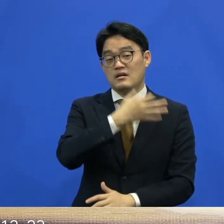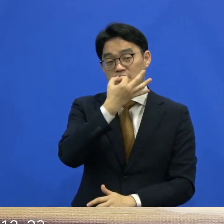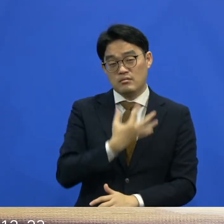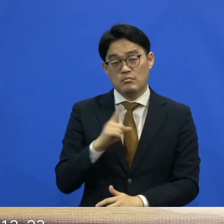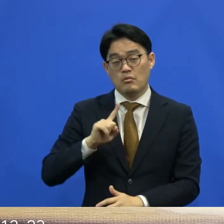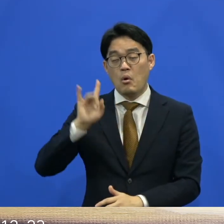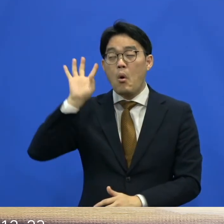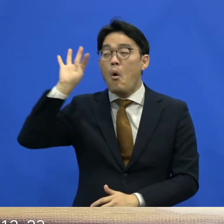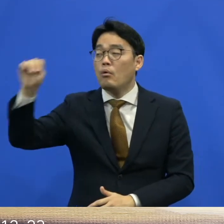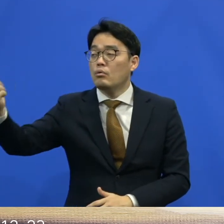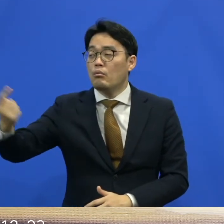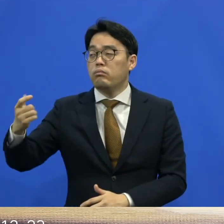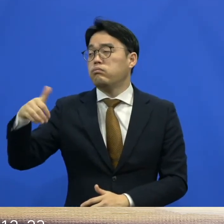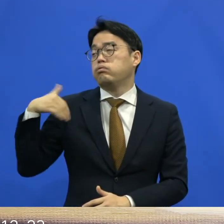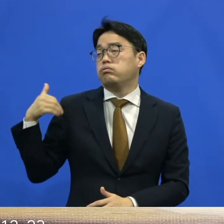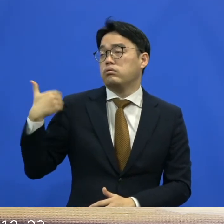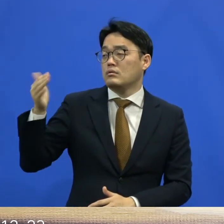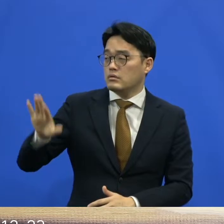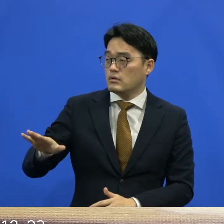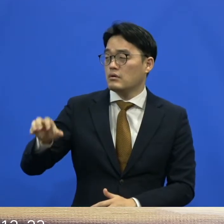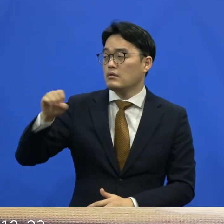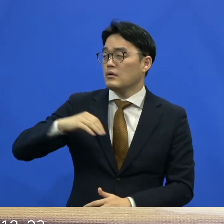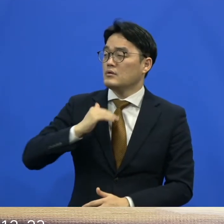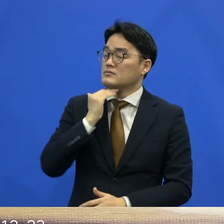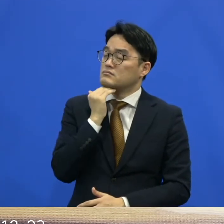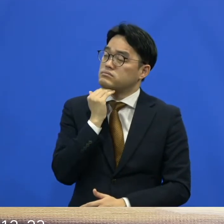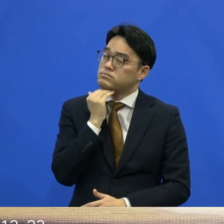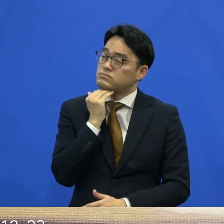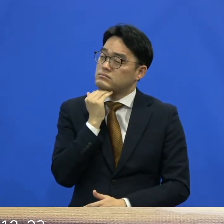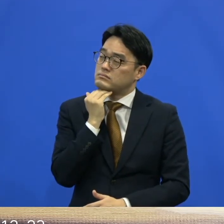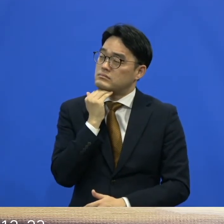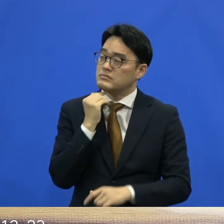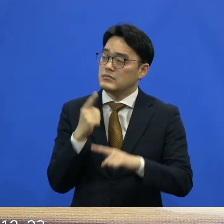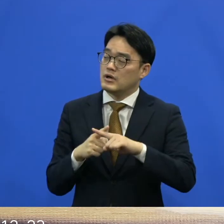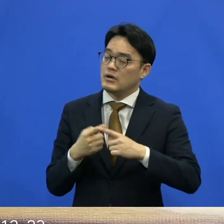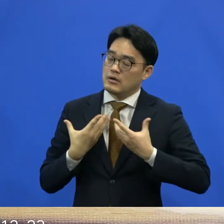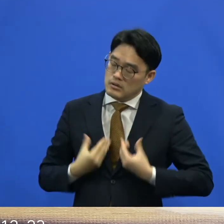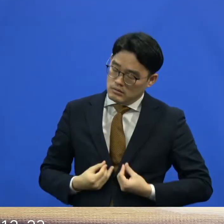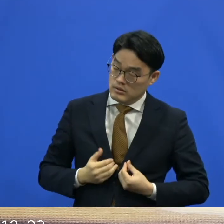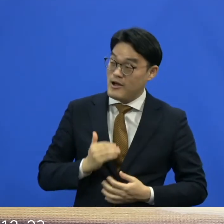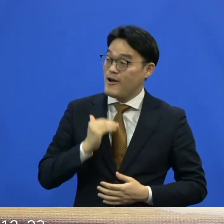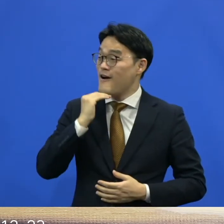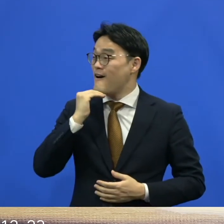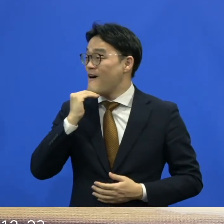근데 기다리다가 무너지고, 기다리다가 죽고, 기다리다가 실패하는 거예요.